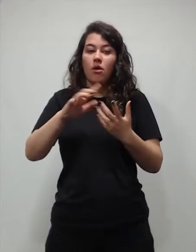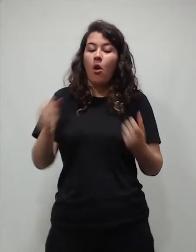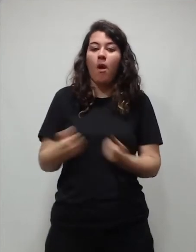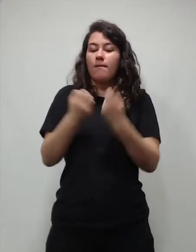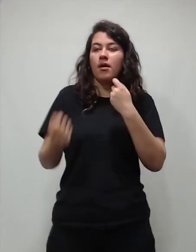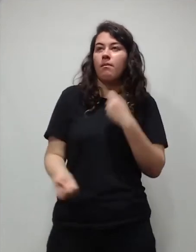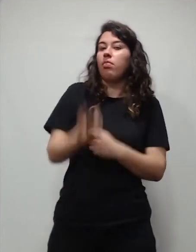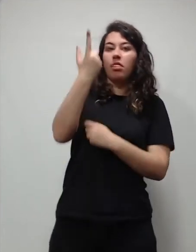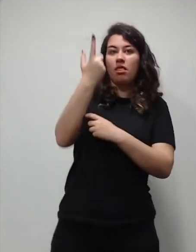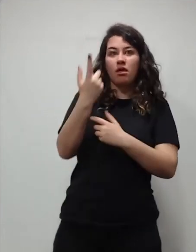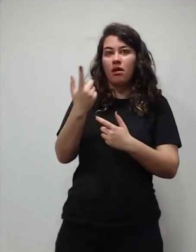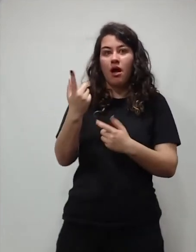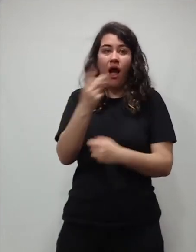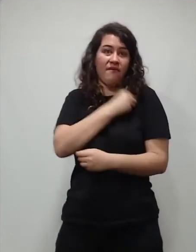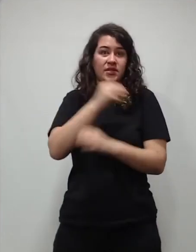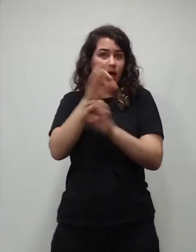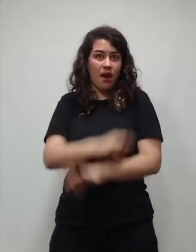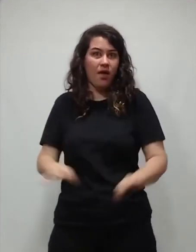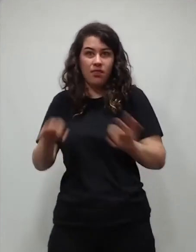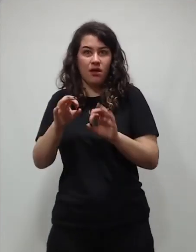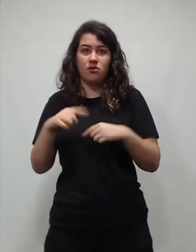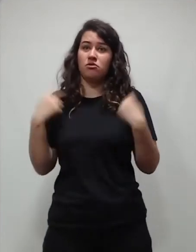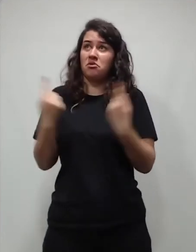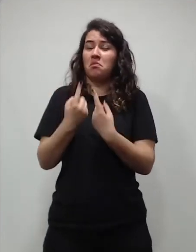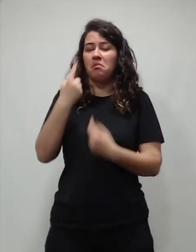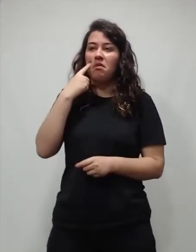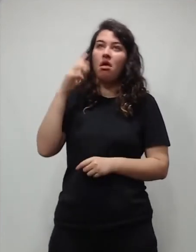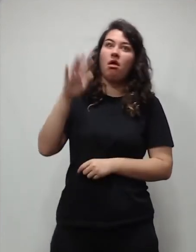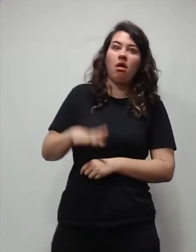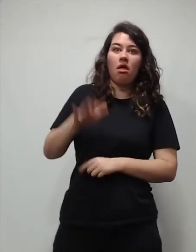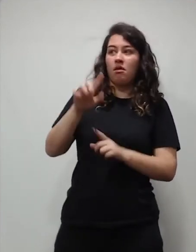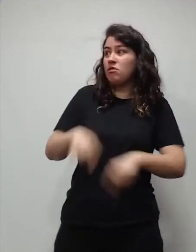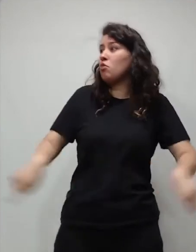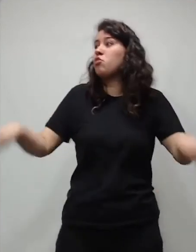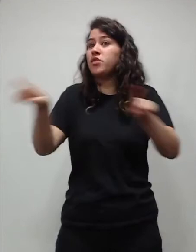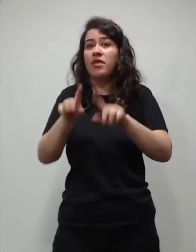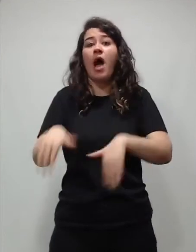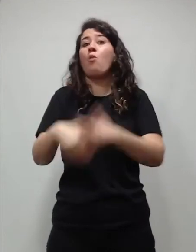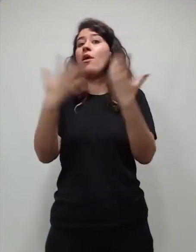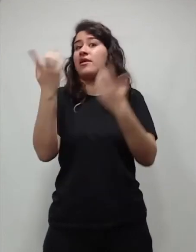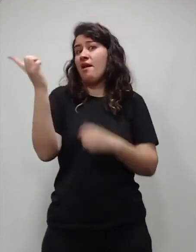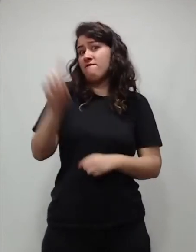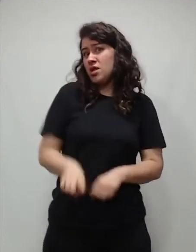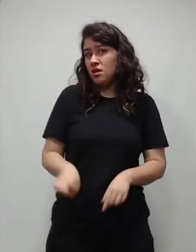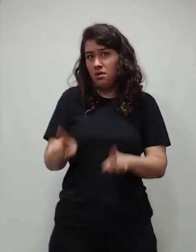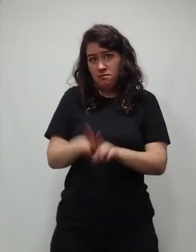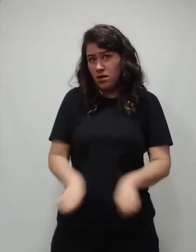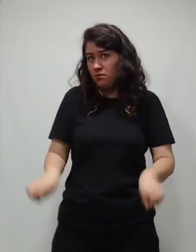avisar, nos puede pasar a cualquiera de todos los que están aquí y más allá.